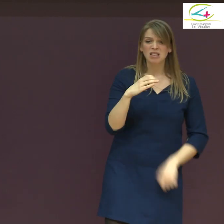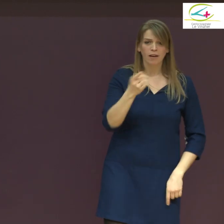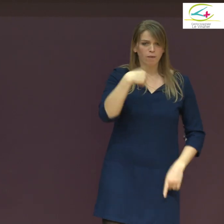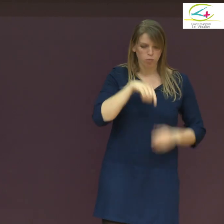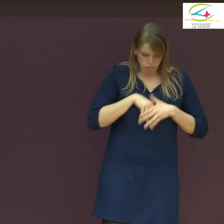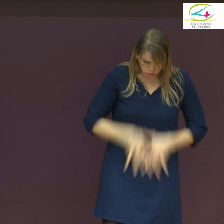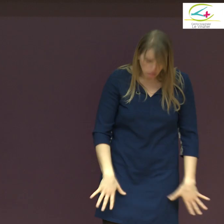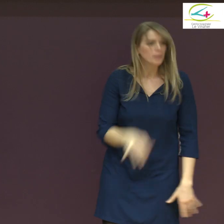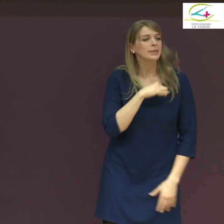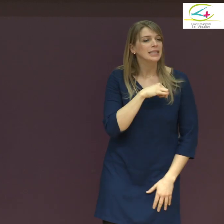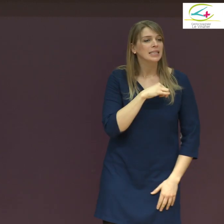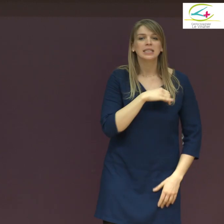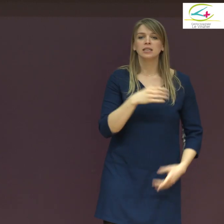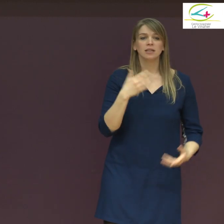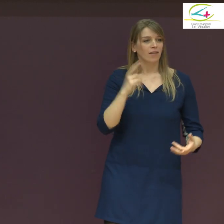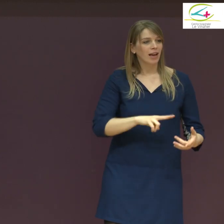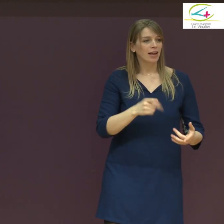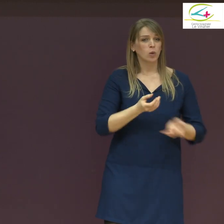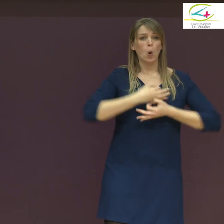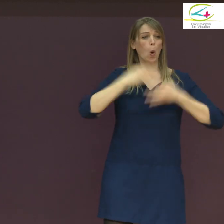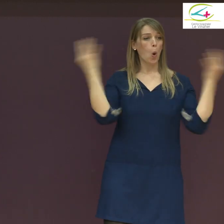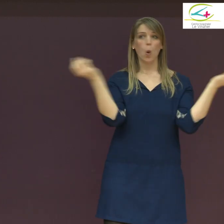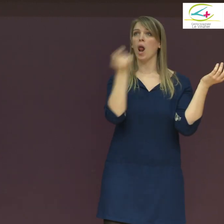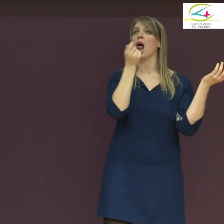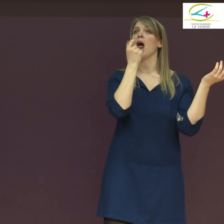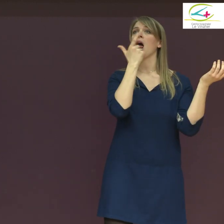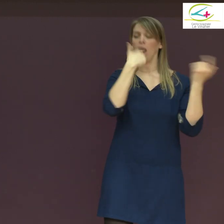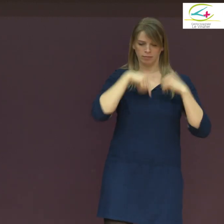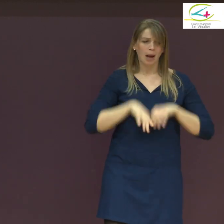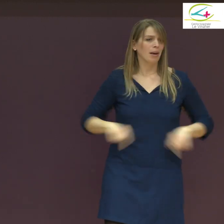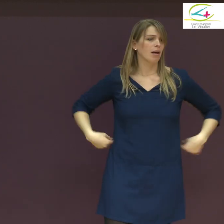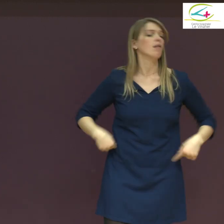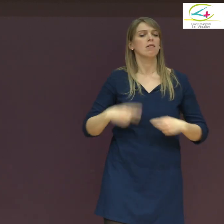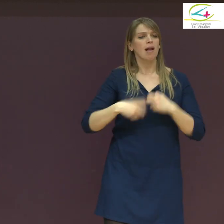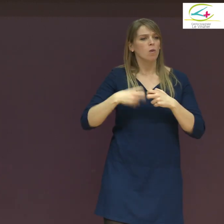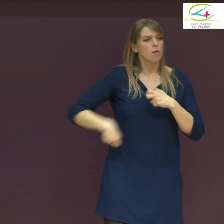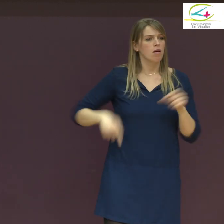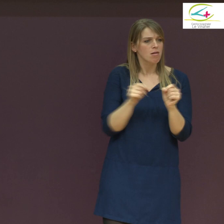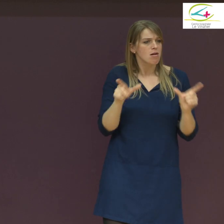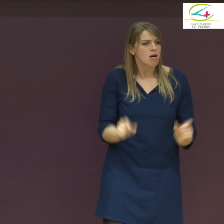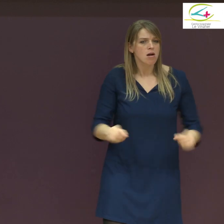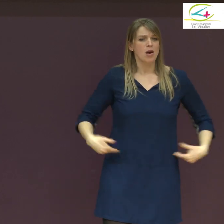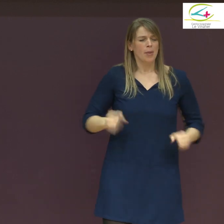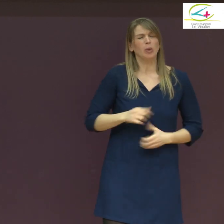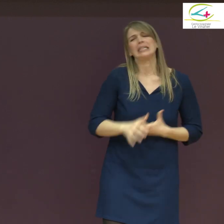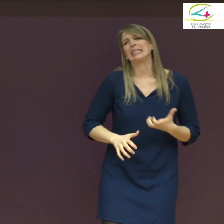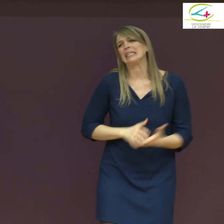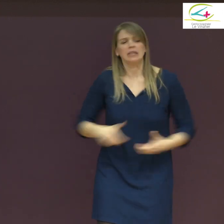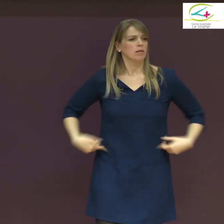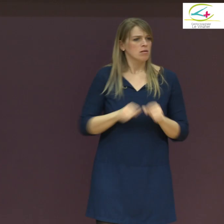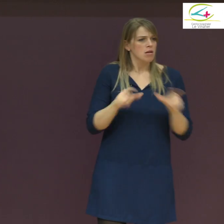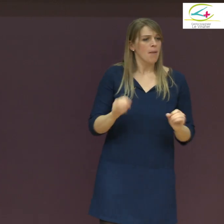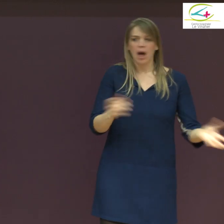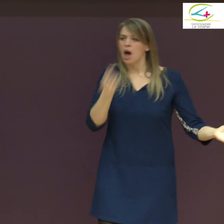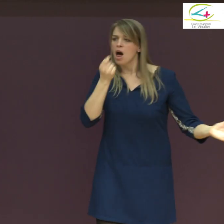pissez. C'est quand on en a trop, on ne la garde pas dans votre corps, on la pisse. Et ça fait des calculs rénaux. Donc vous pouvez faire des crises de colique néphrétique parce que vous bouffez trop de vitamine C